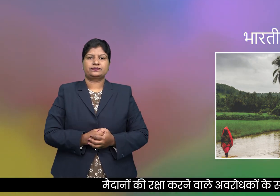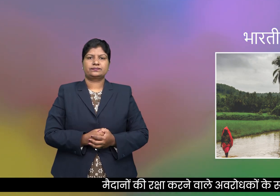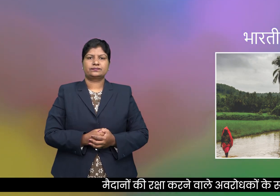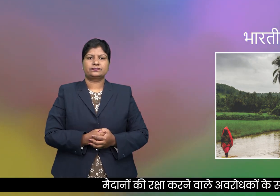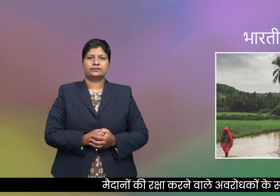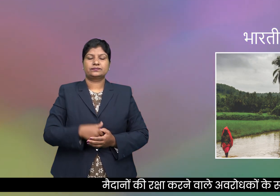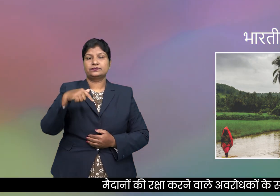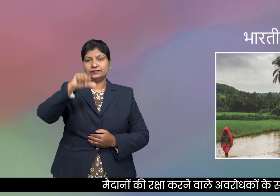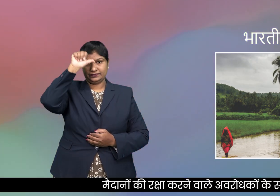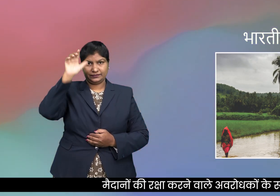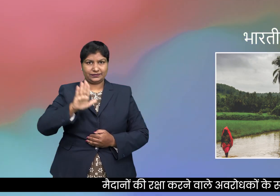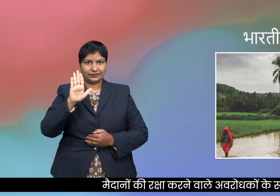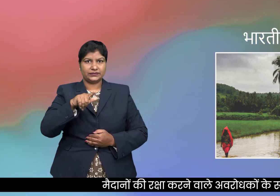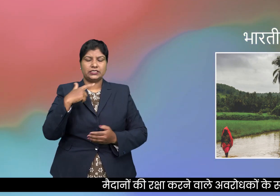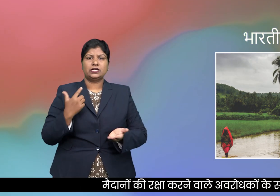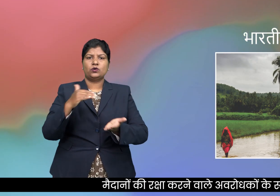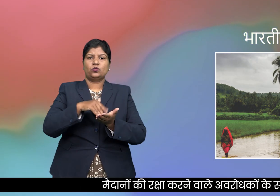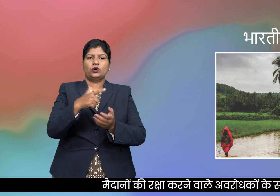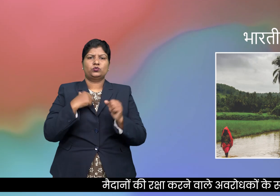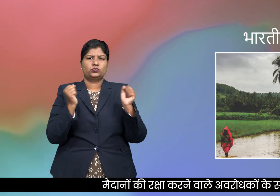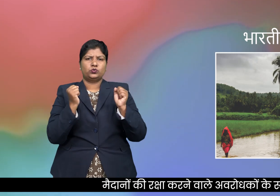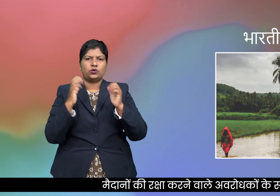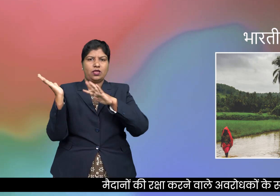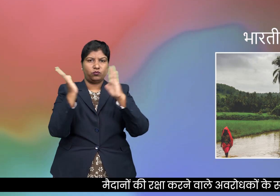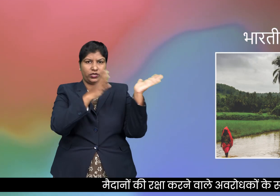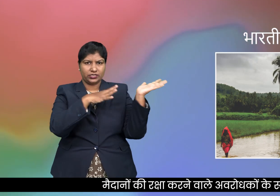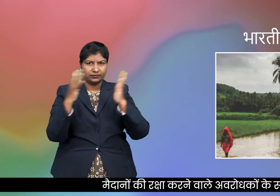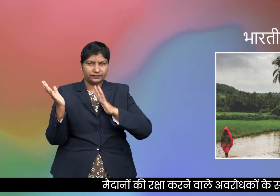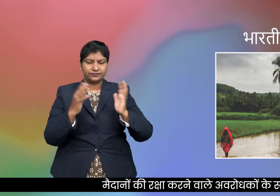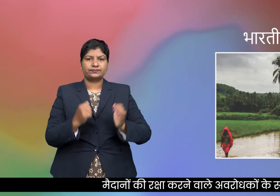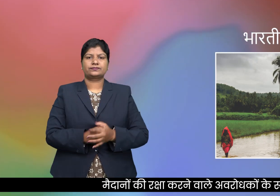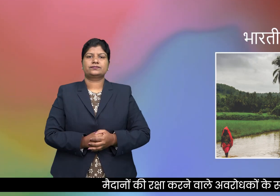मैदानों की रक्षा करने वाले अवरोधकों के रूप में कार्य करते हैं।